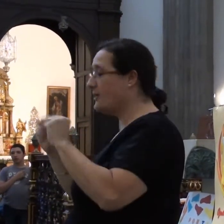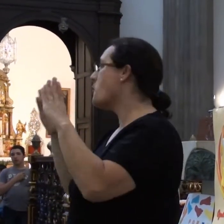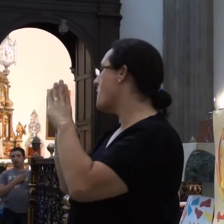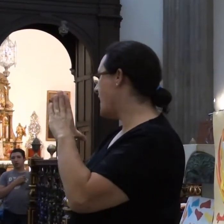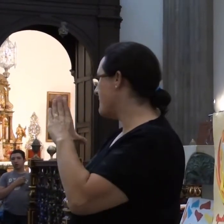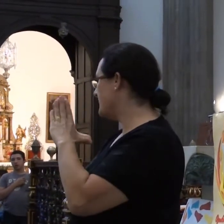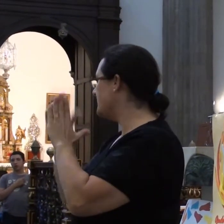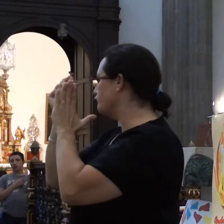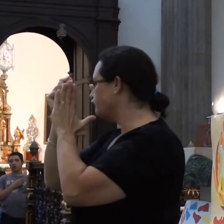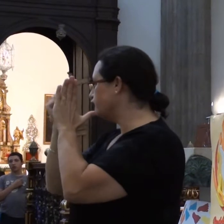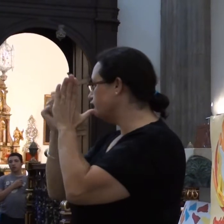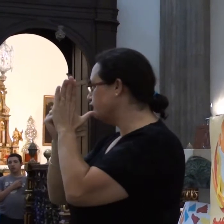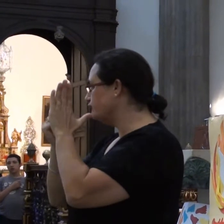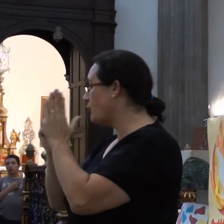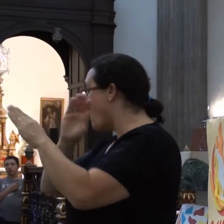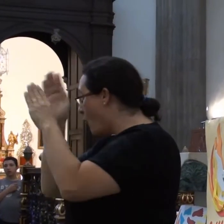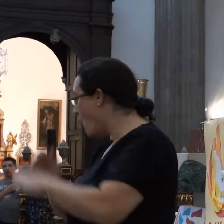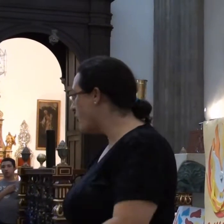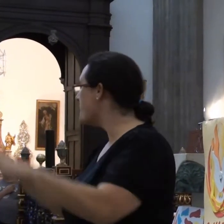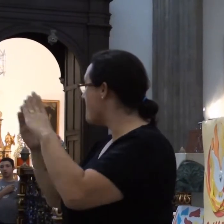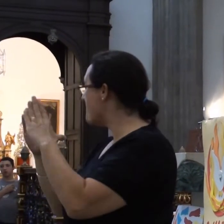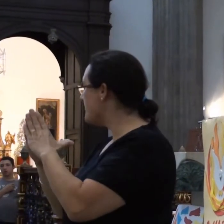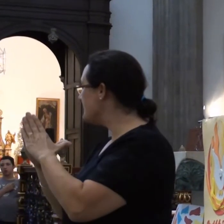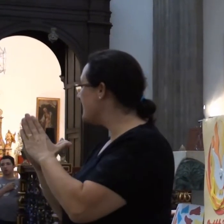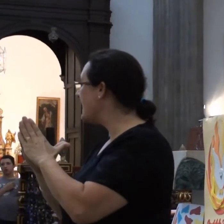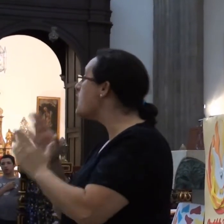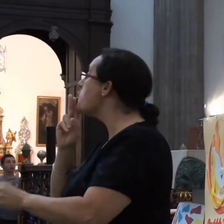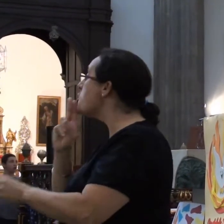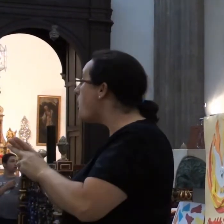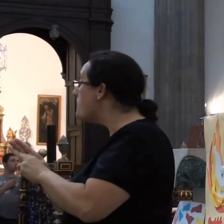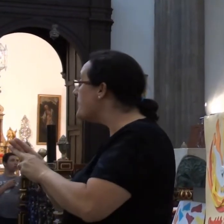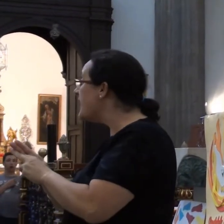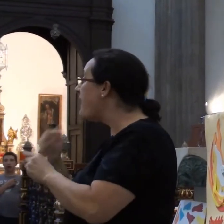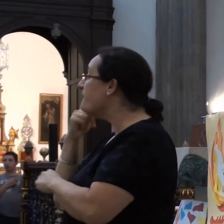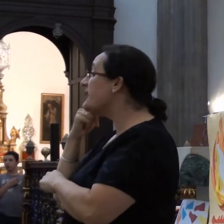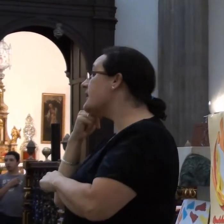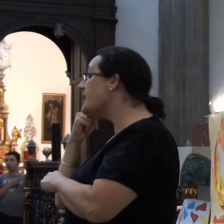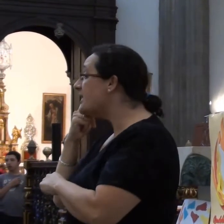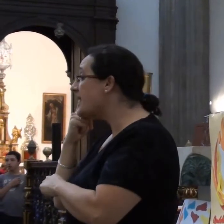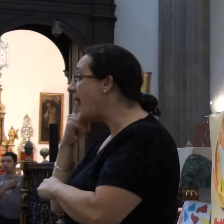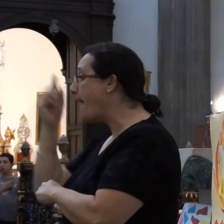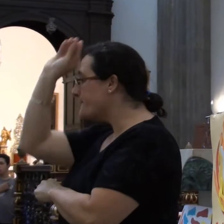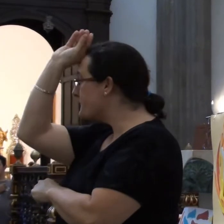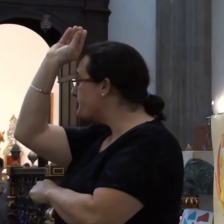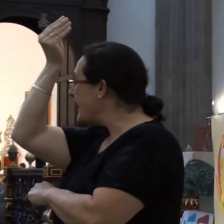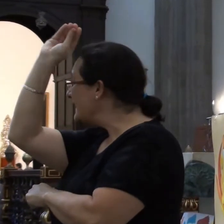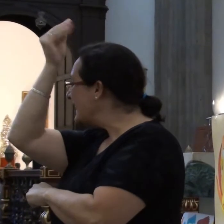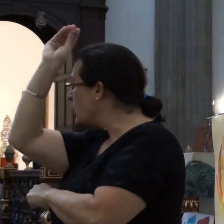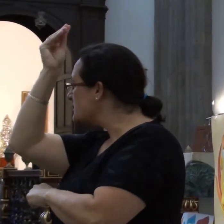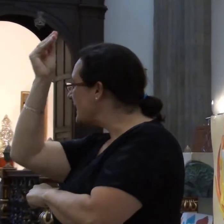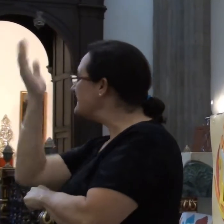de la victoria de Pentecostés que tendremos a las ocho y que presidirá nuestro